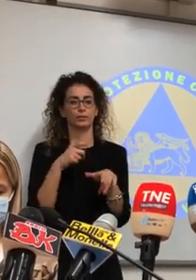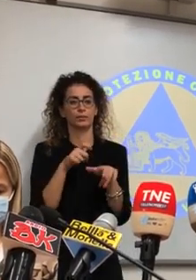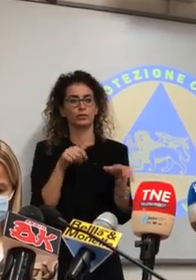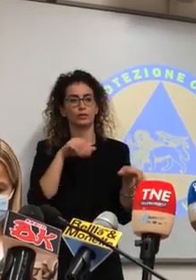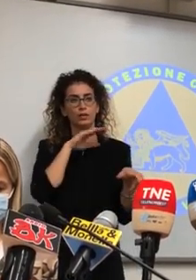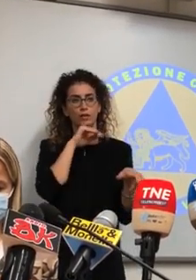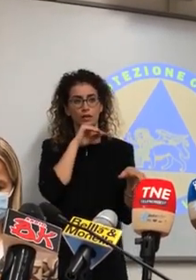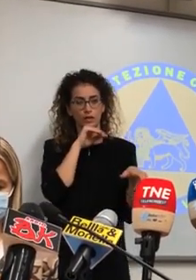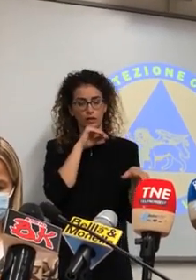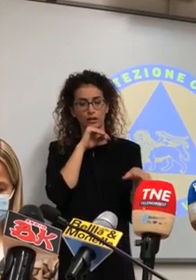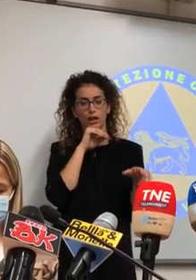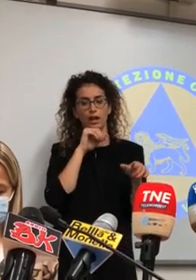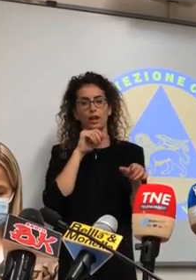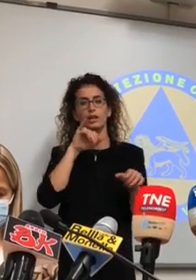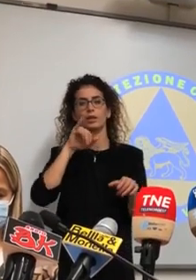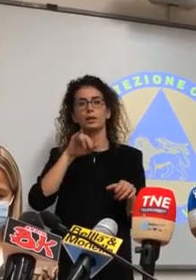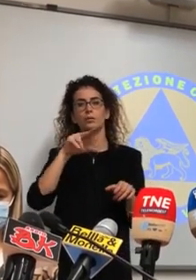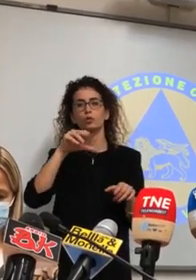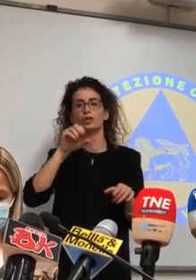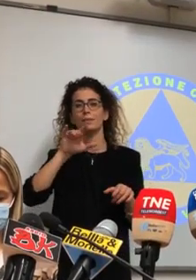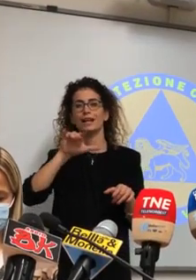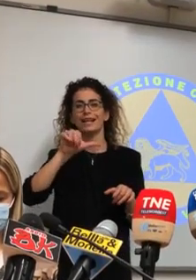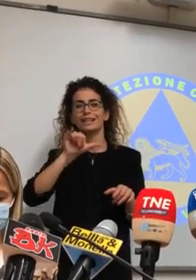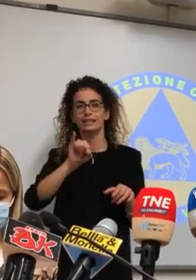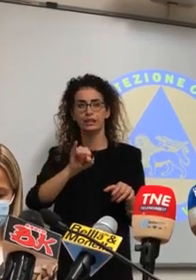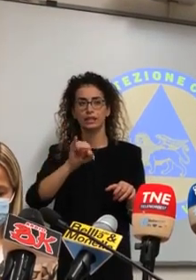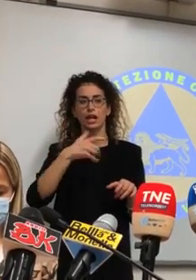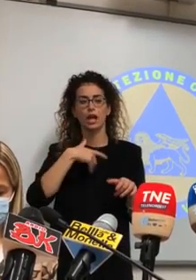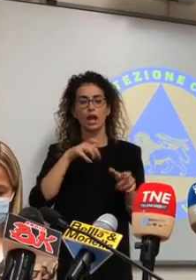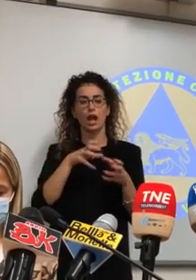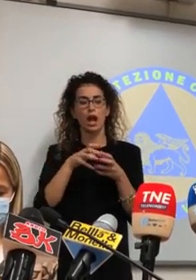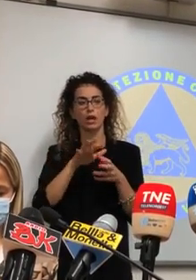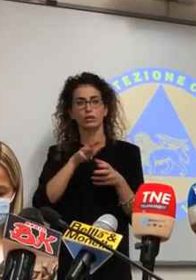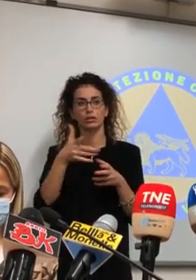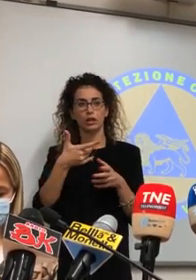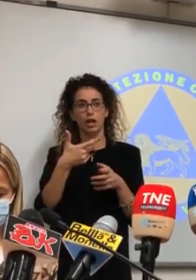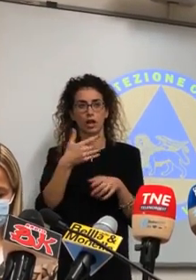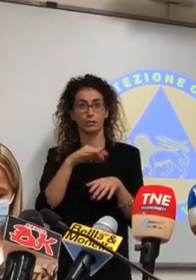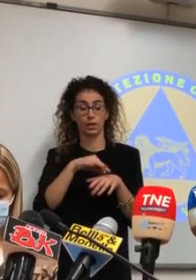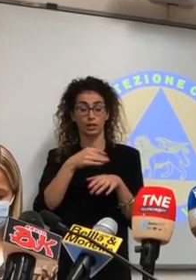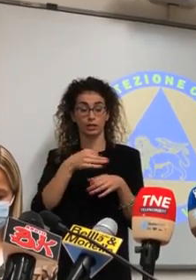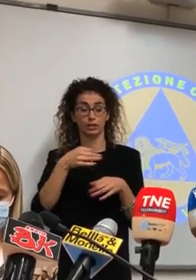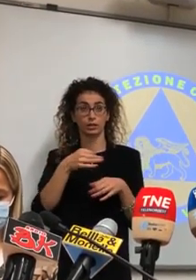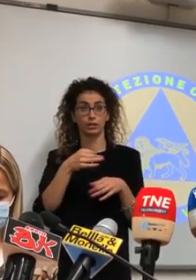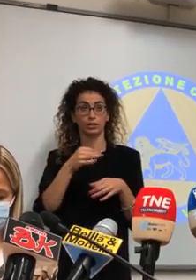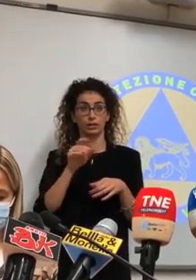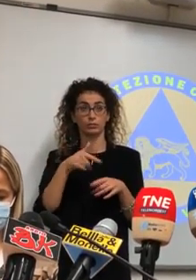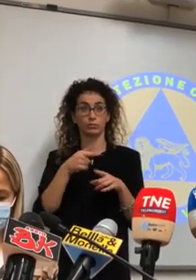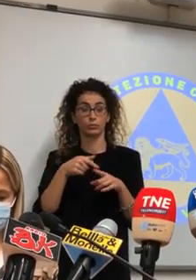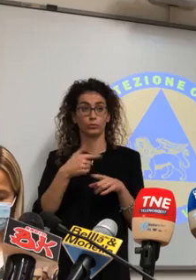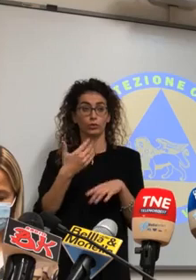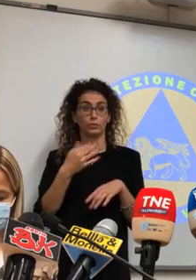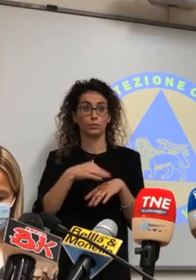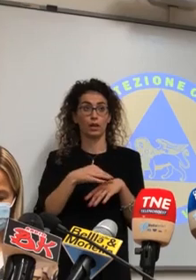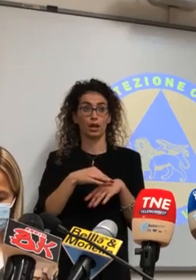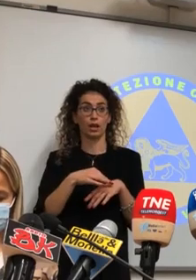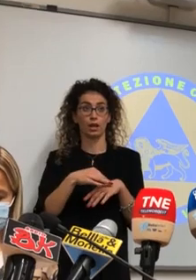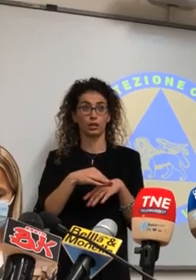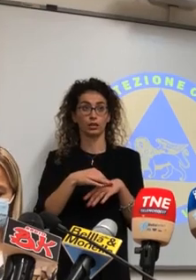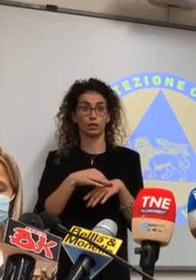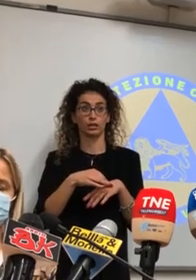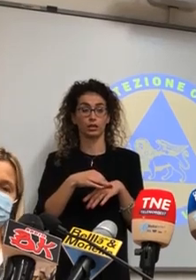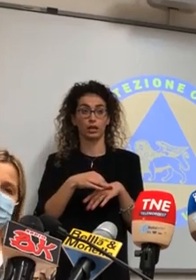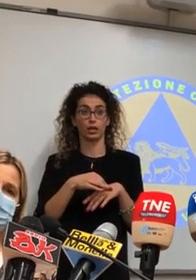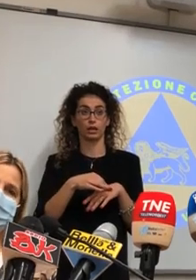anziani, immunodepressi e altre categorie con patologie specifiche, anche con patologie sopraggiunte in